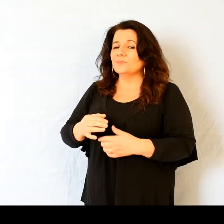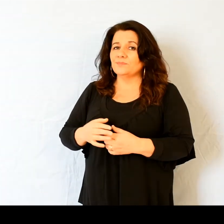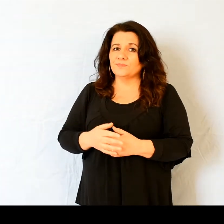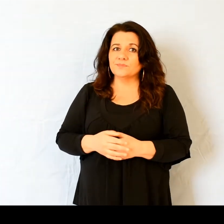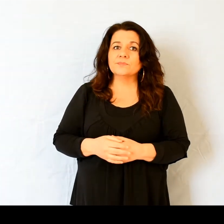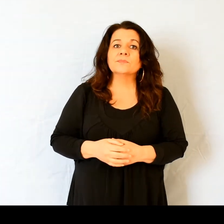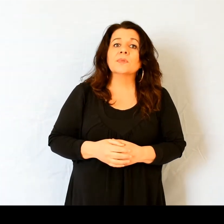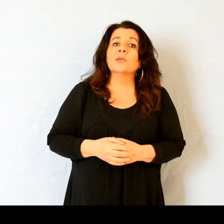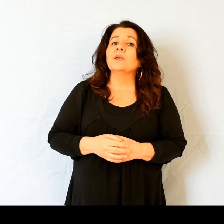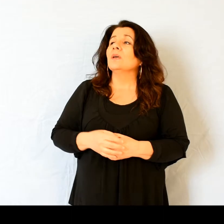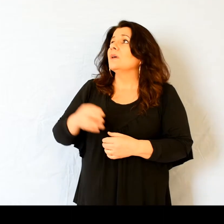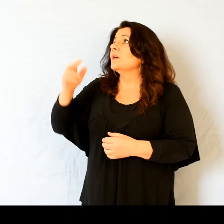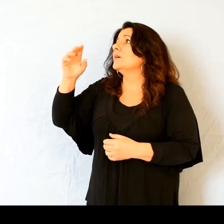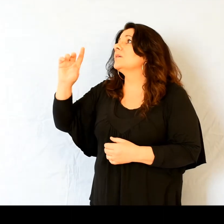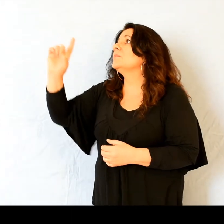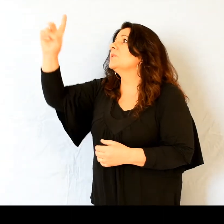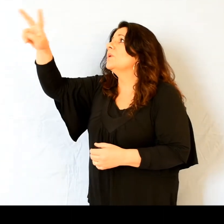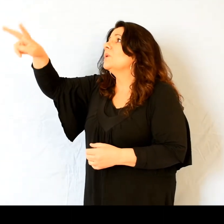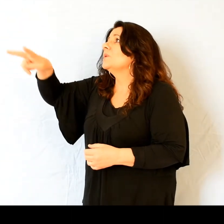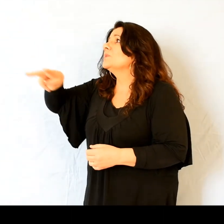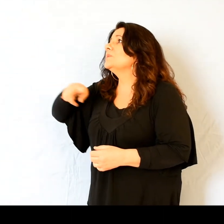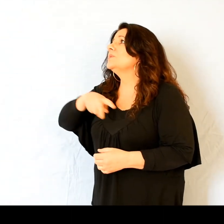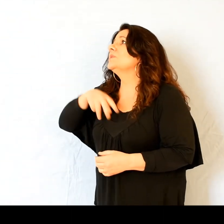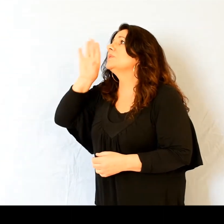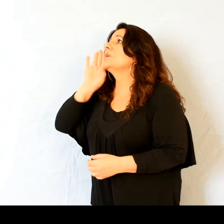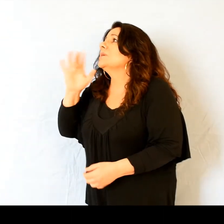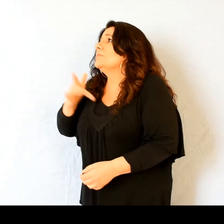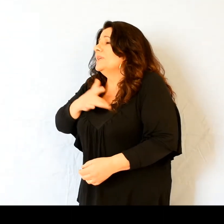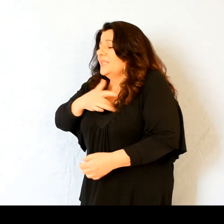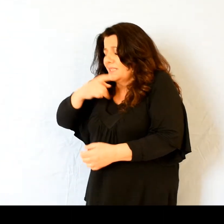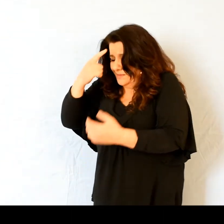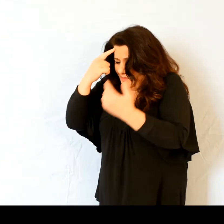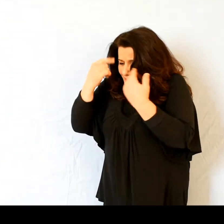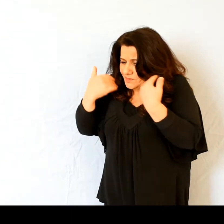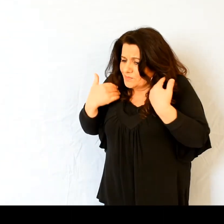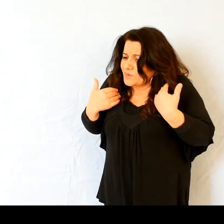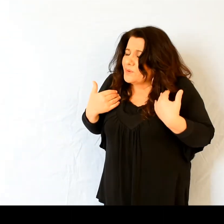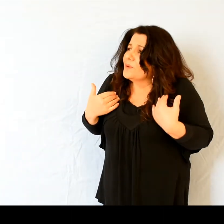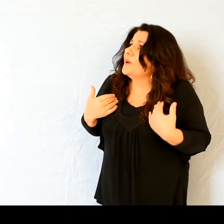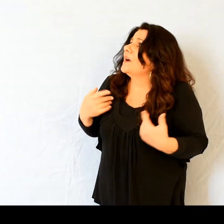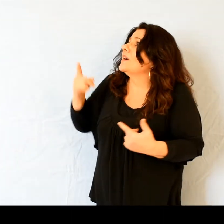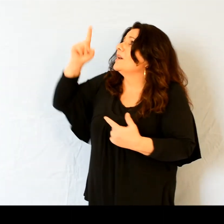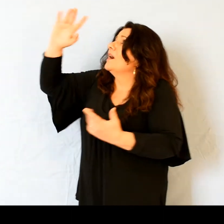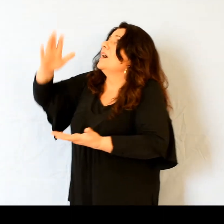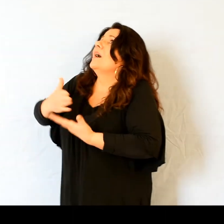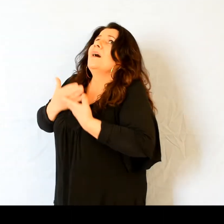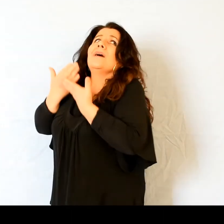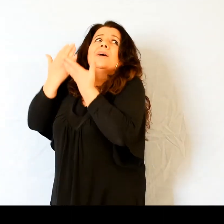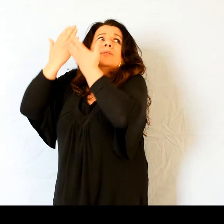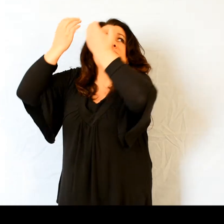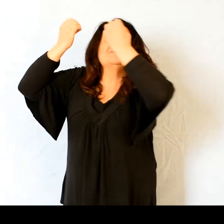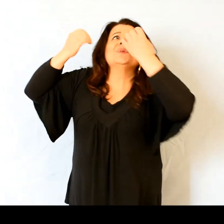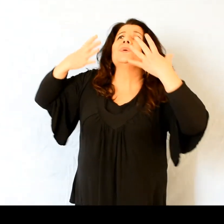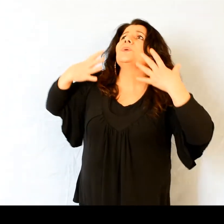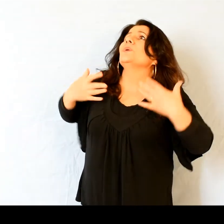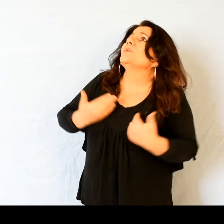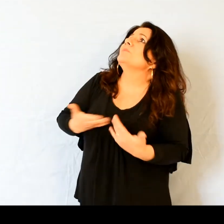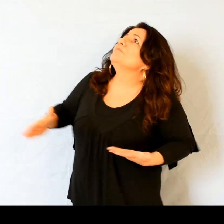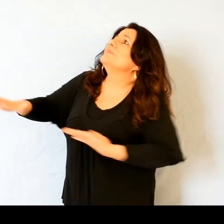Pitié pour moi, mon Dieu, dans ton amour, selon ta grande miséricorde,